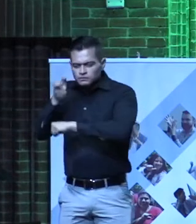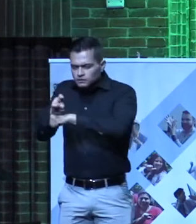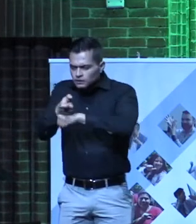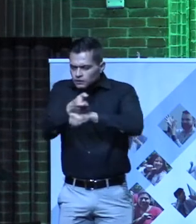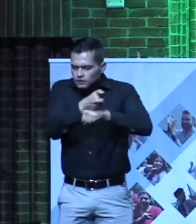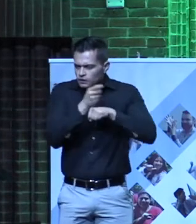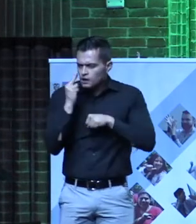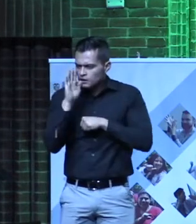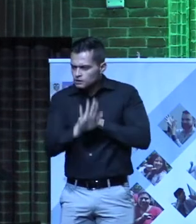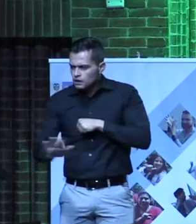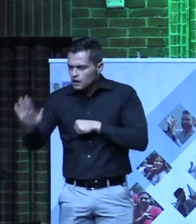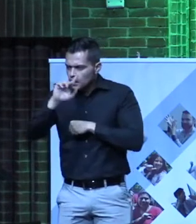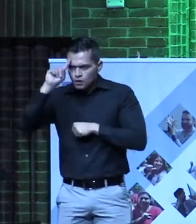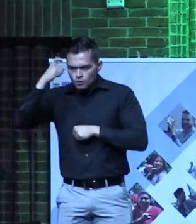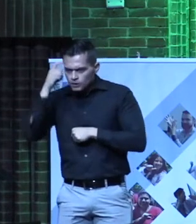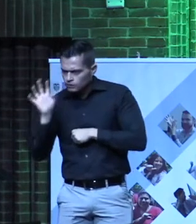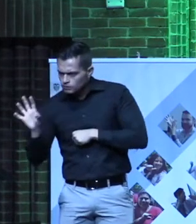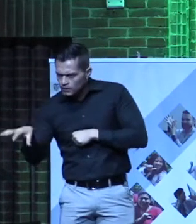los colombianos